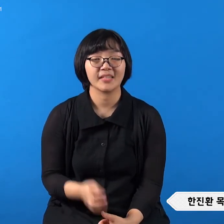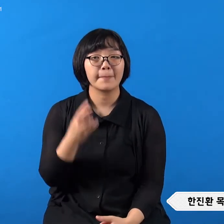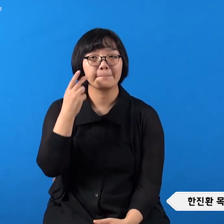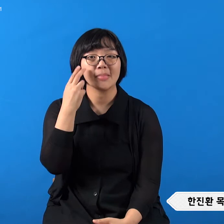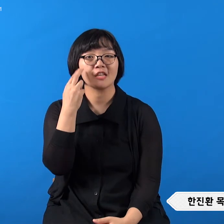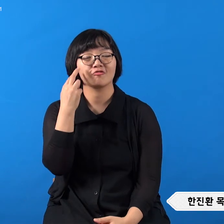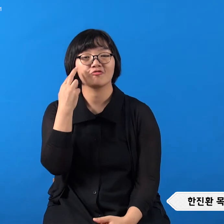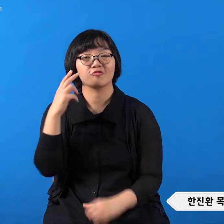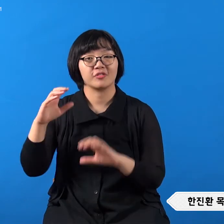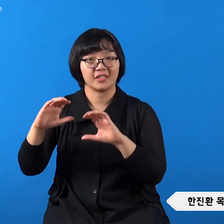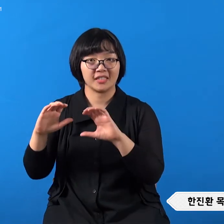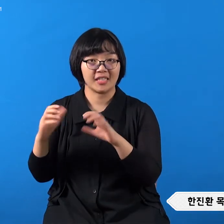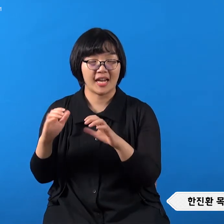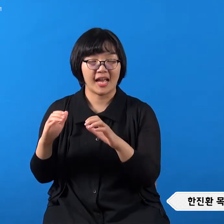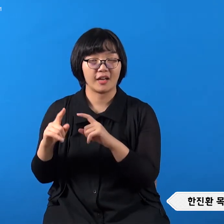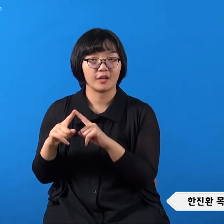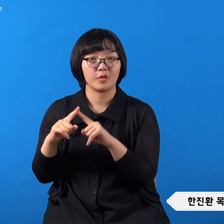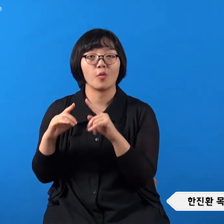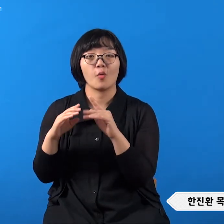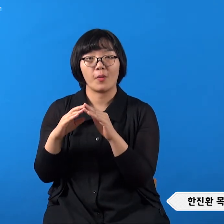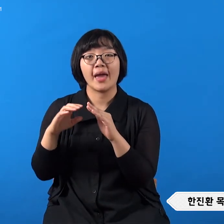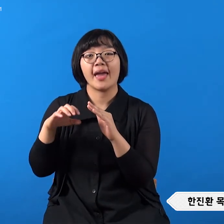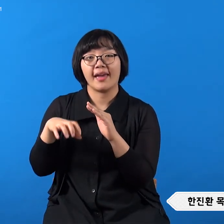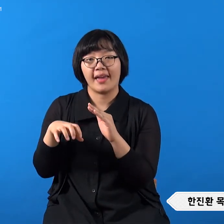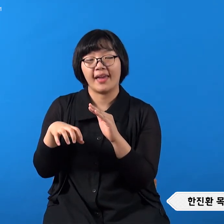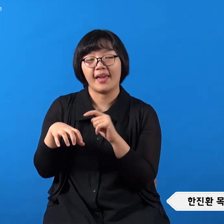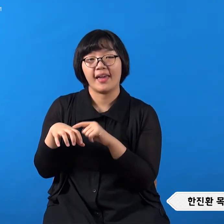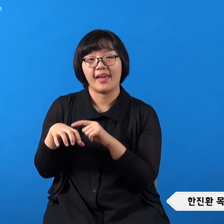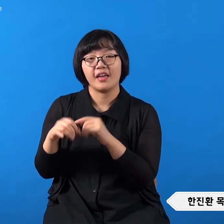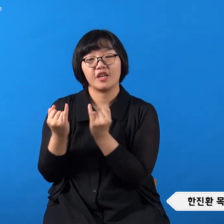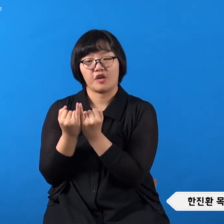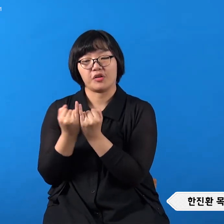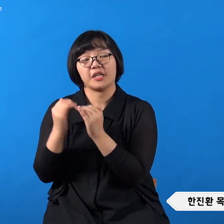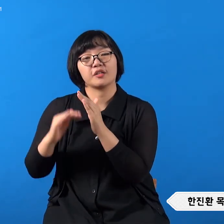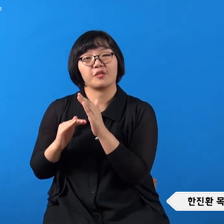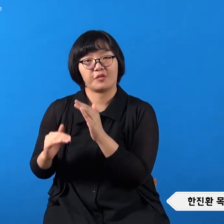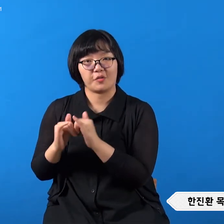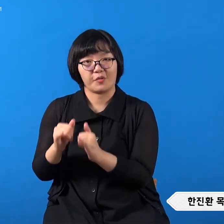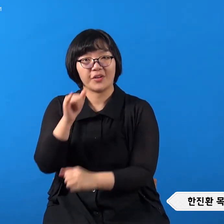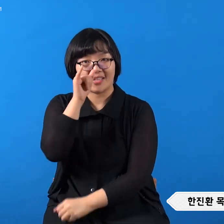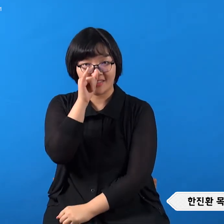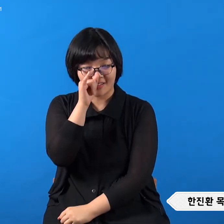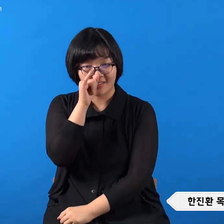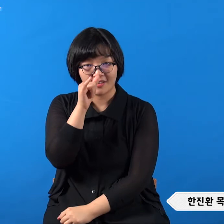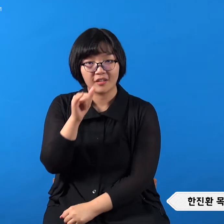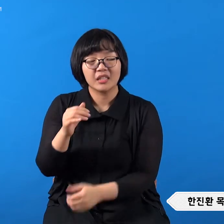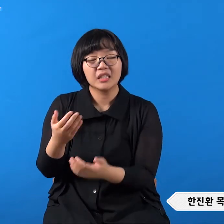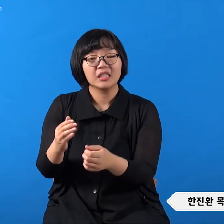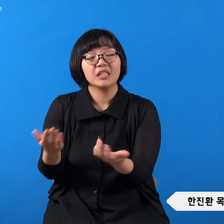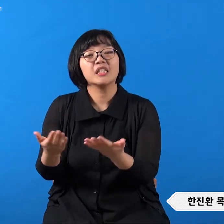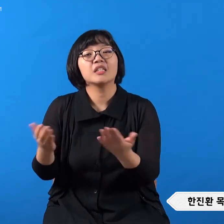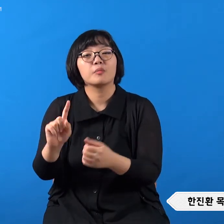미국 텍사스에 있는 레이크우드 교회에 바네사라는 여성도가 있습니다.